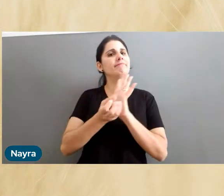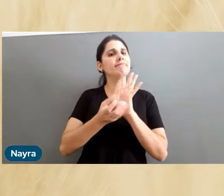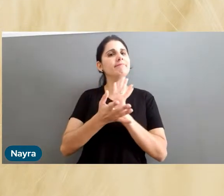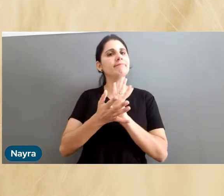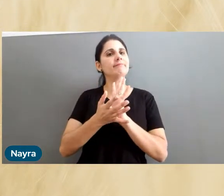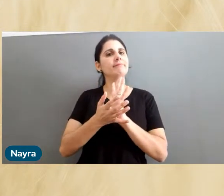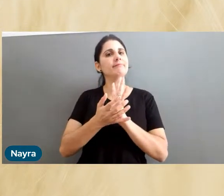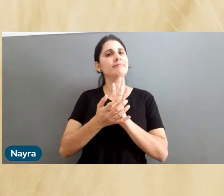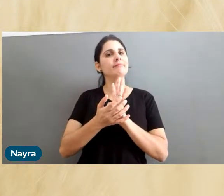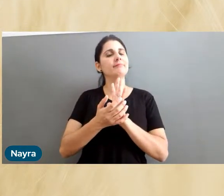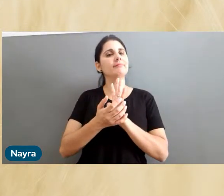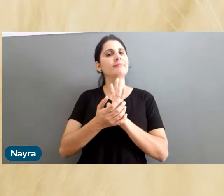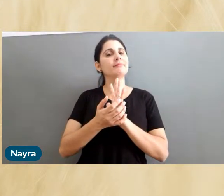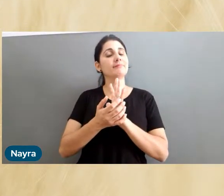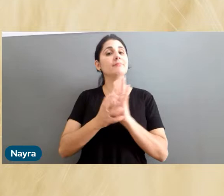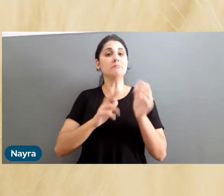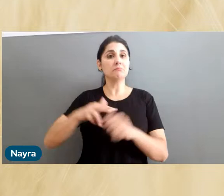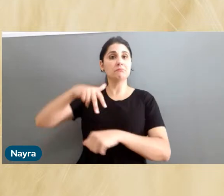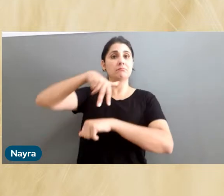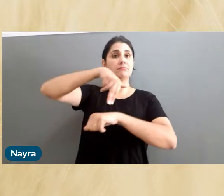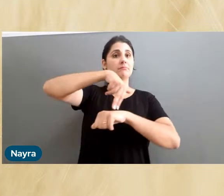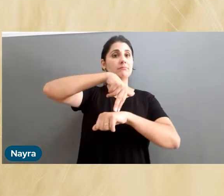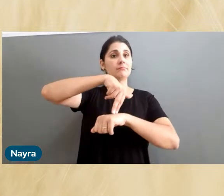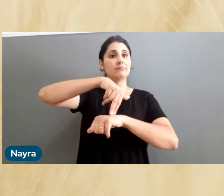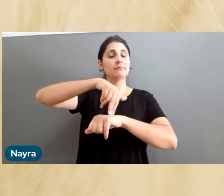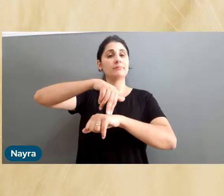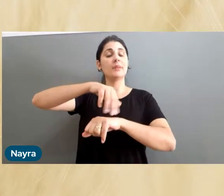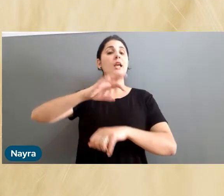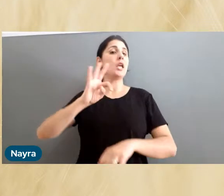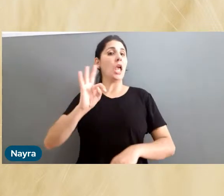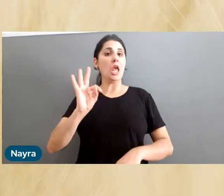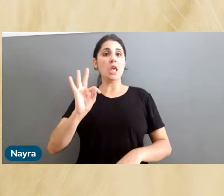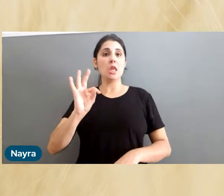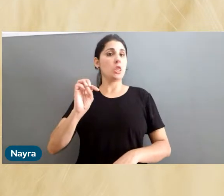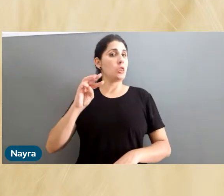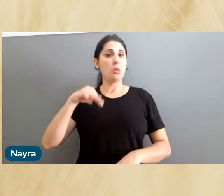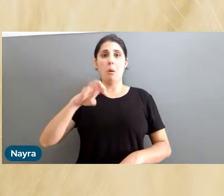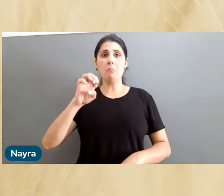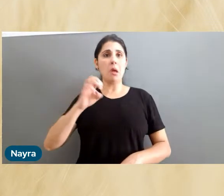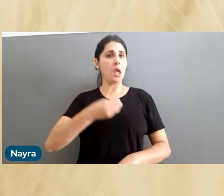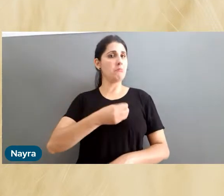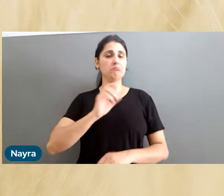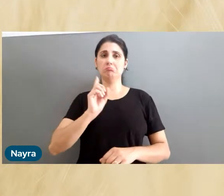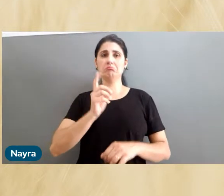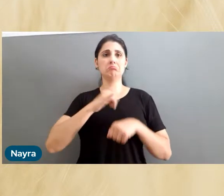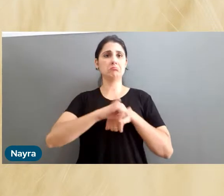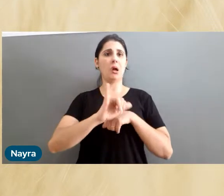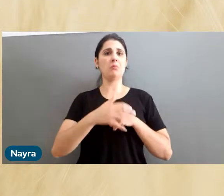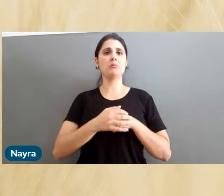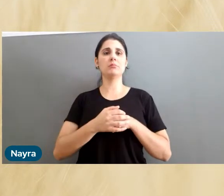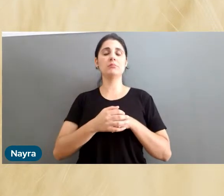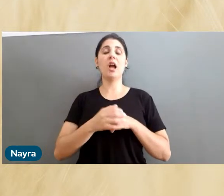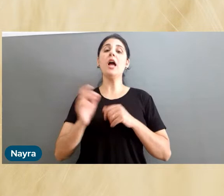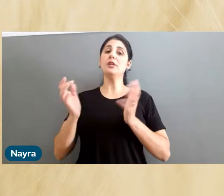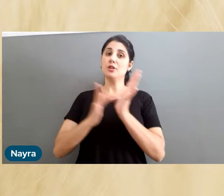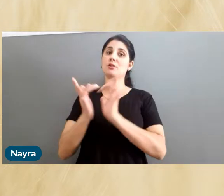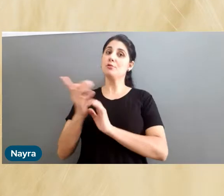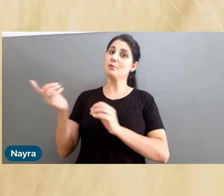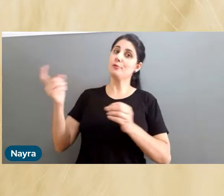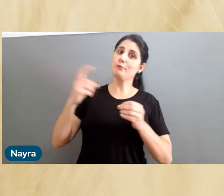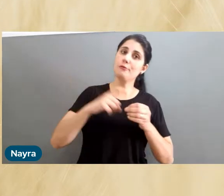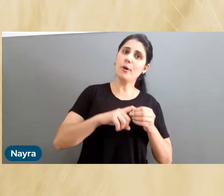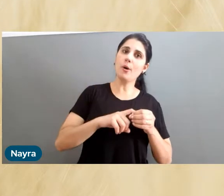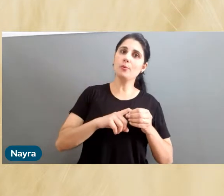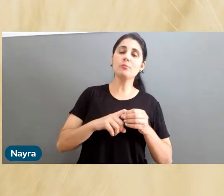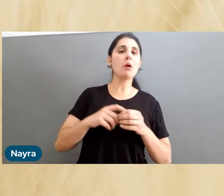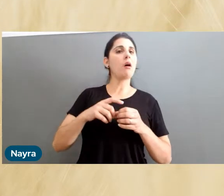tinha aparecido antes e Tomé não estava presente. E aí depois, quando Jesus aparece, Tomé duvida